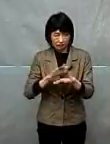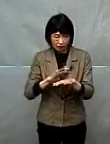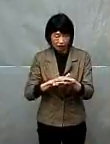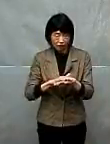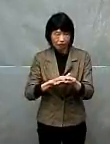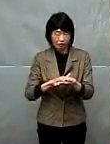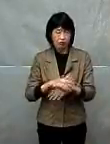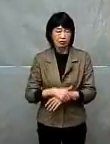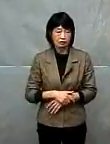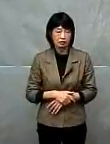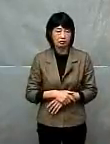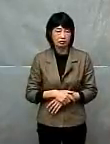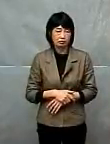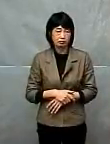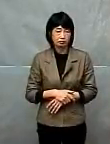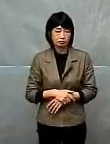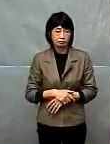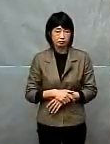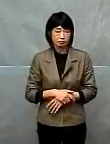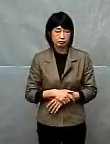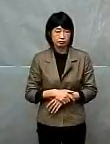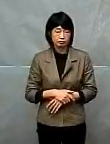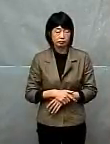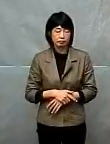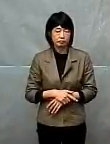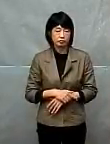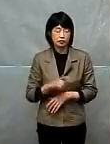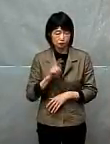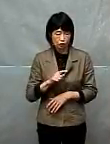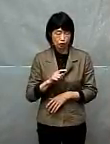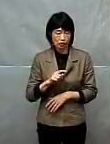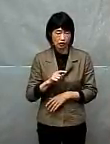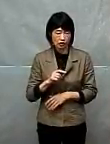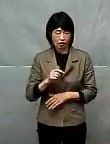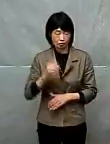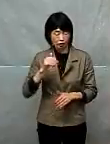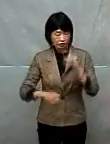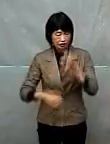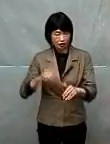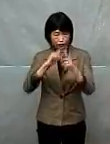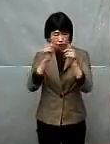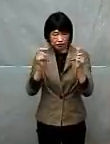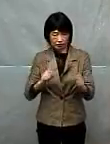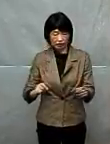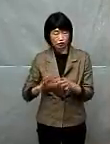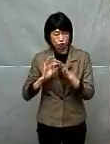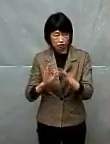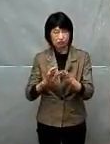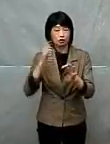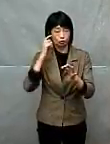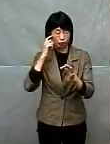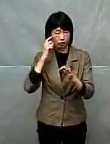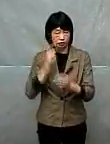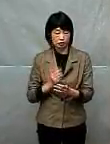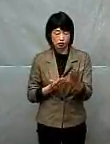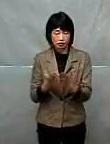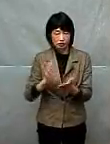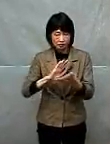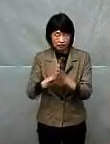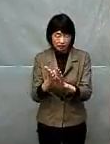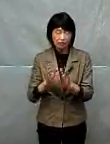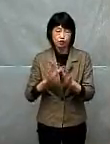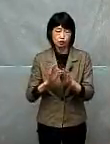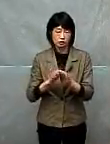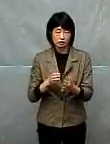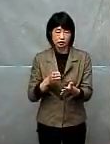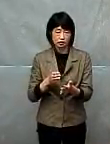ぱりご判断ということが当選結果になったものと思っております。で新潟県に関心して言います